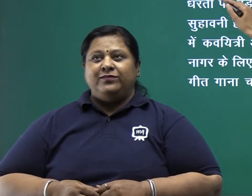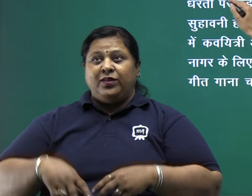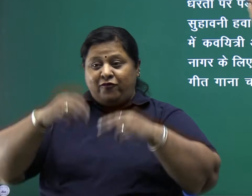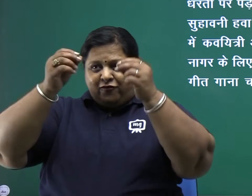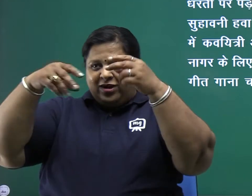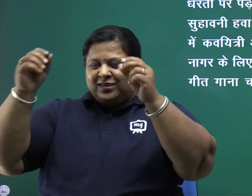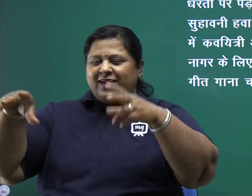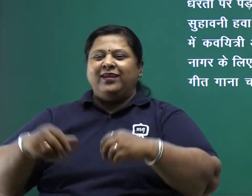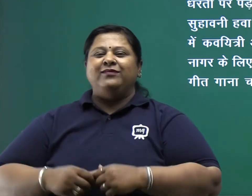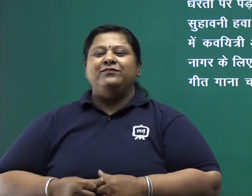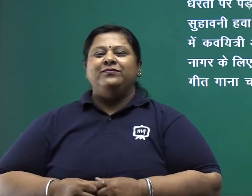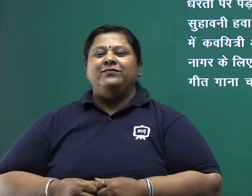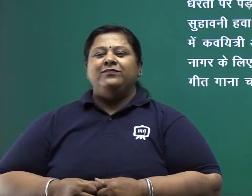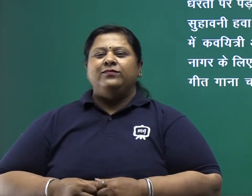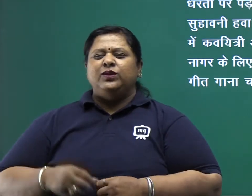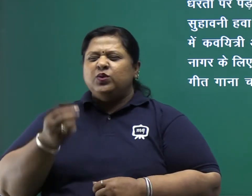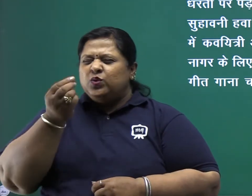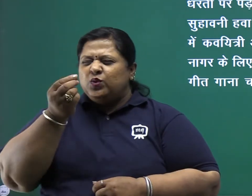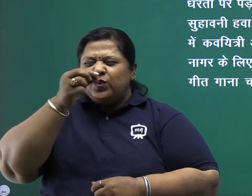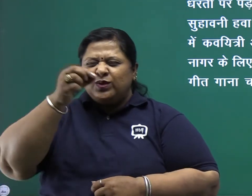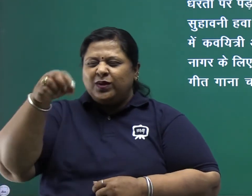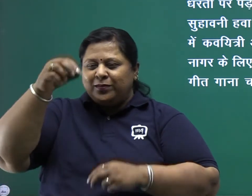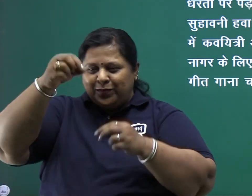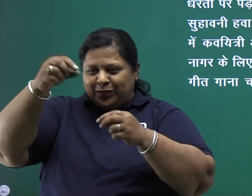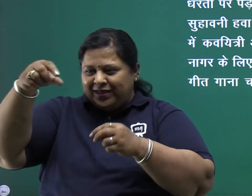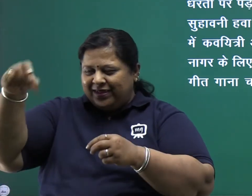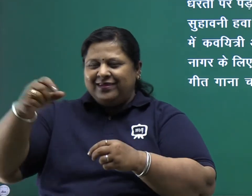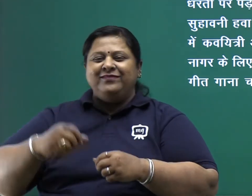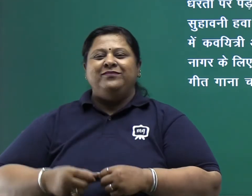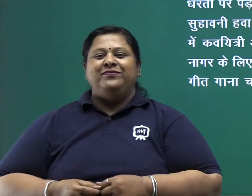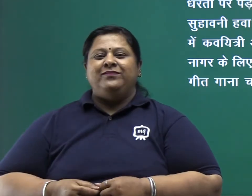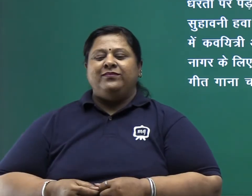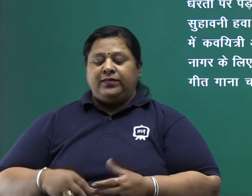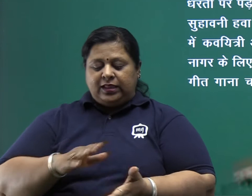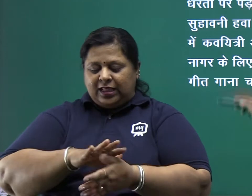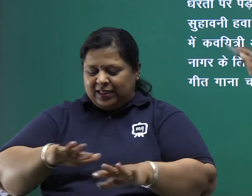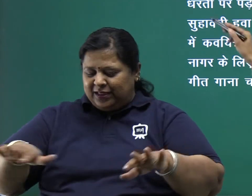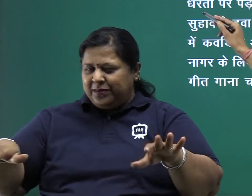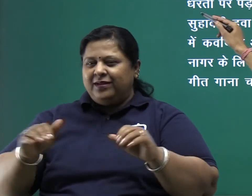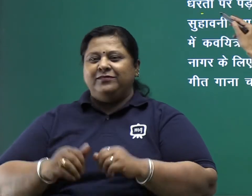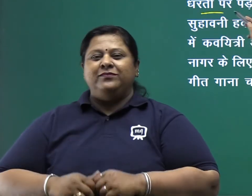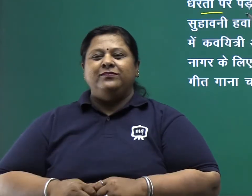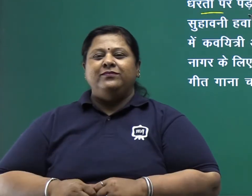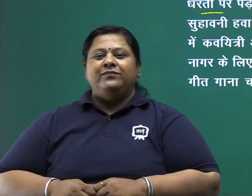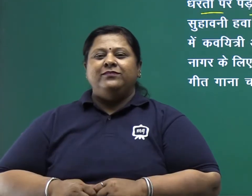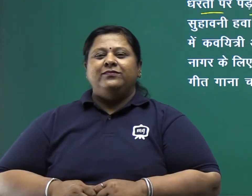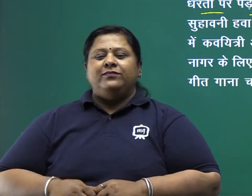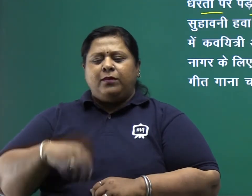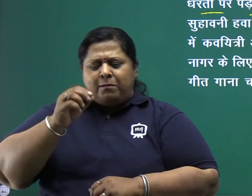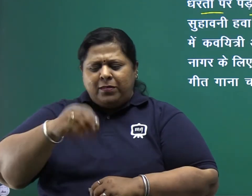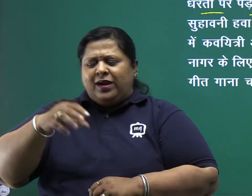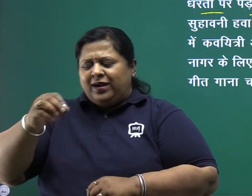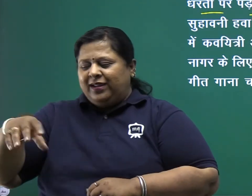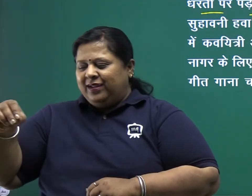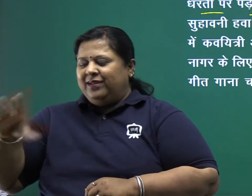वर्षा की छोटी छोटी बूंदें धरती पर पड़ रही